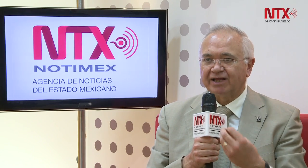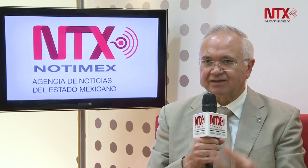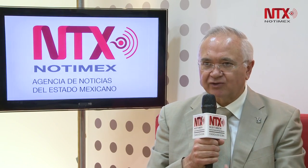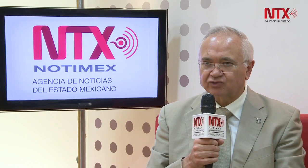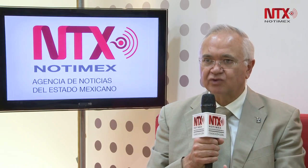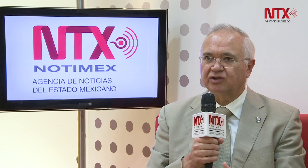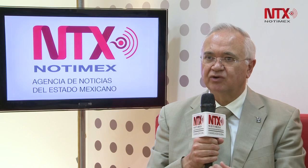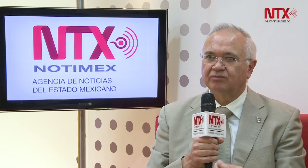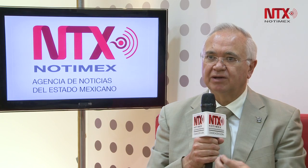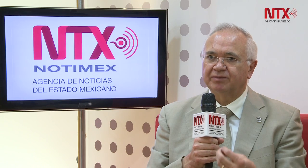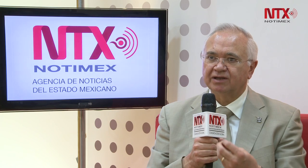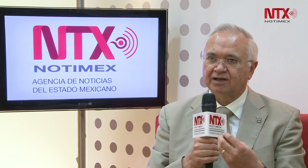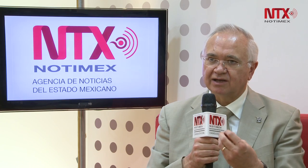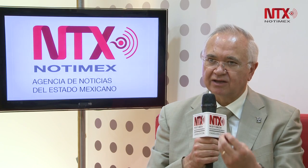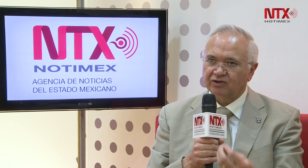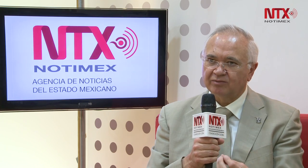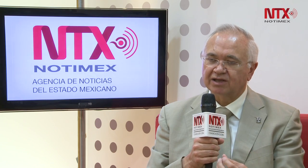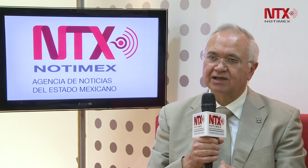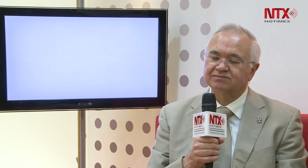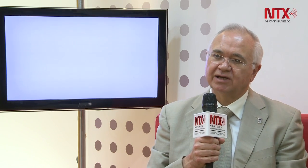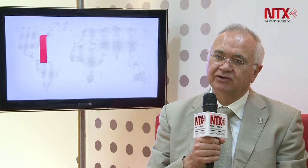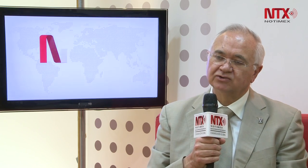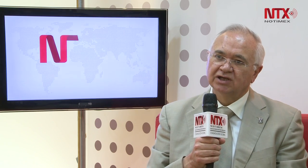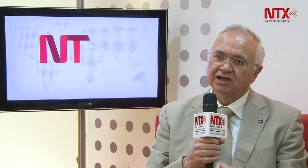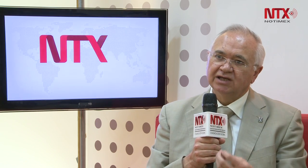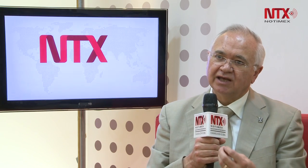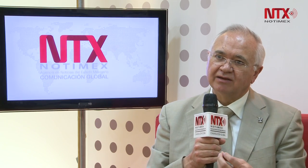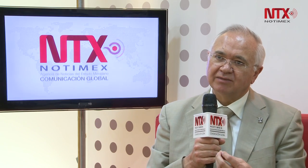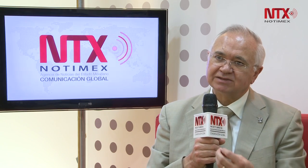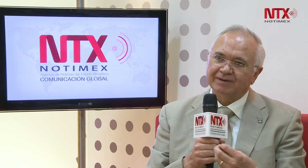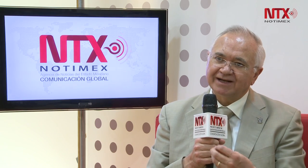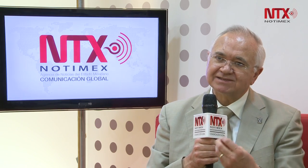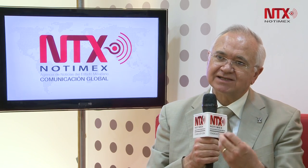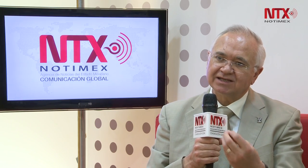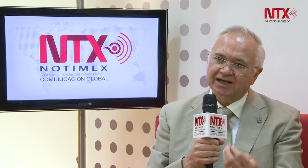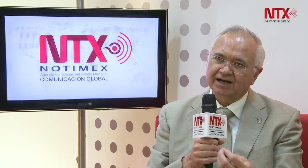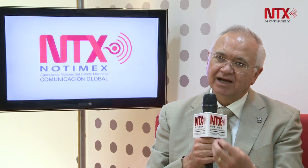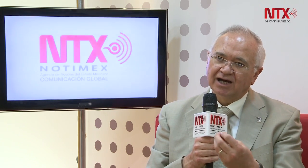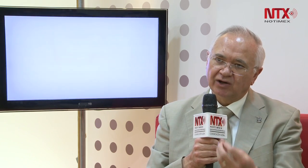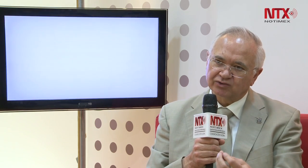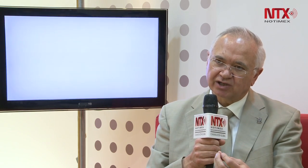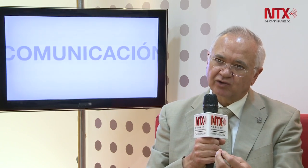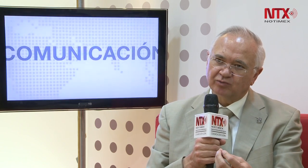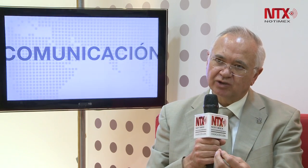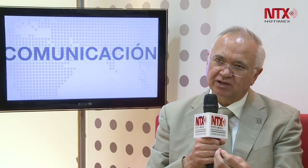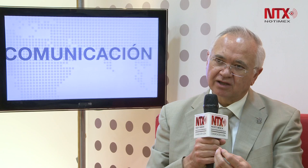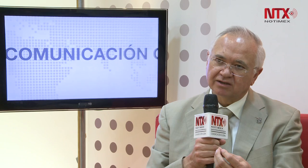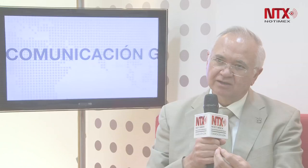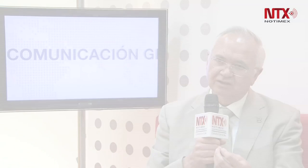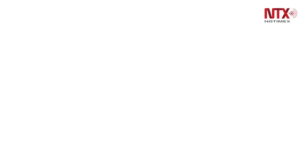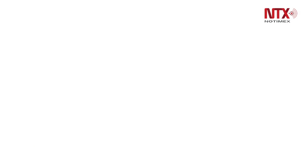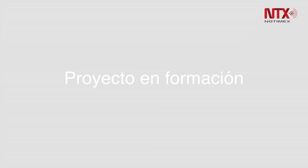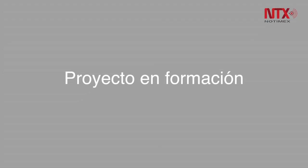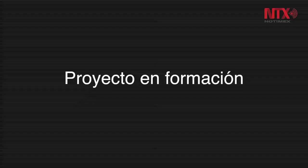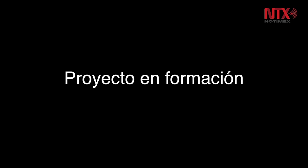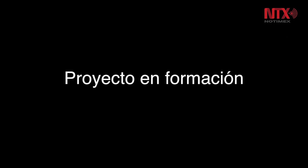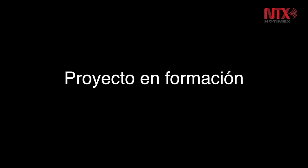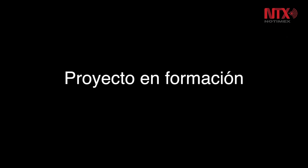aprendan otro idioma, aprendan el idioma de las manos y además van a enseñar a otra comunidad.